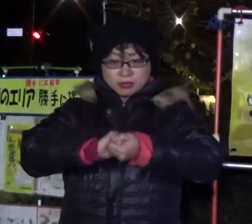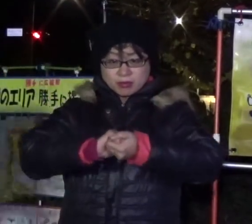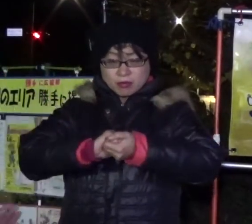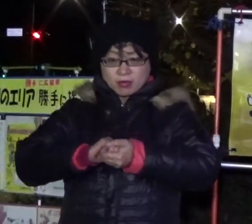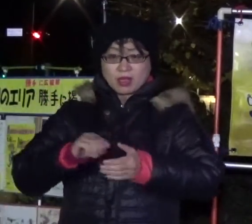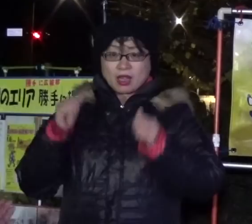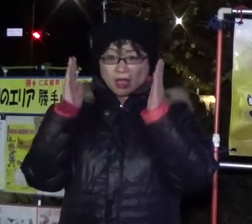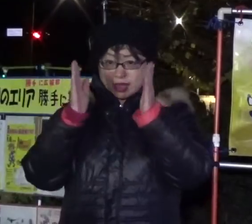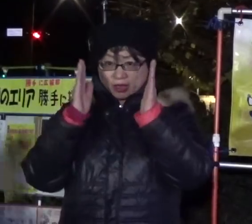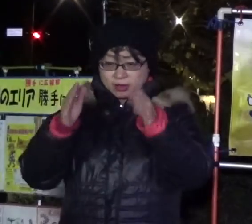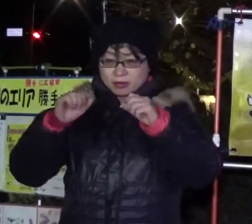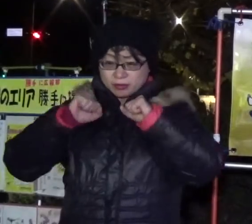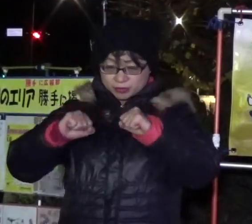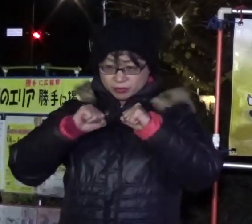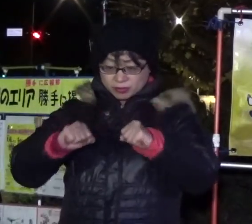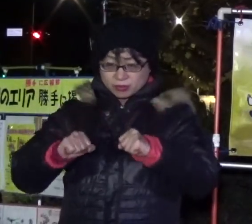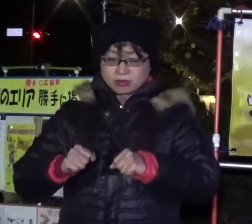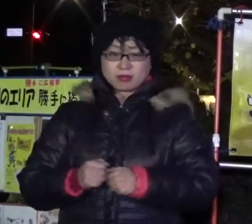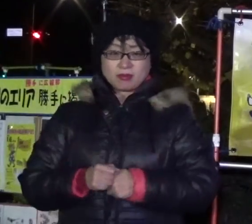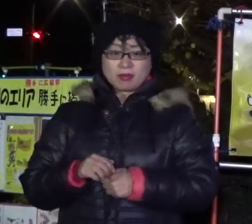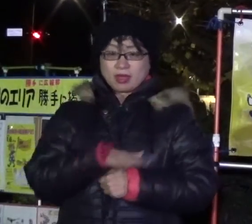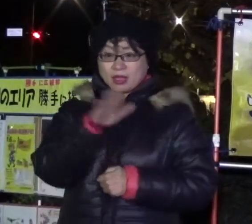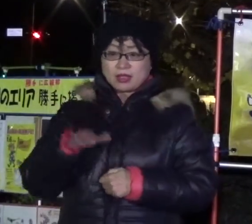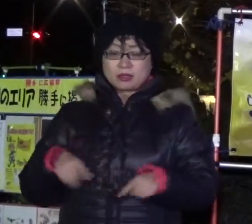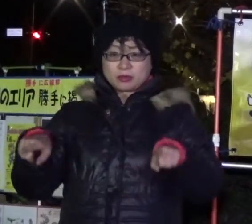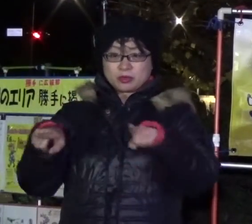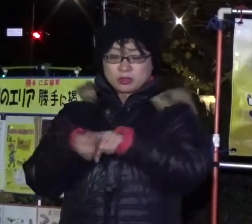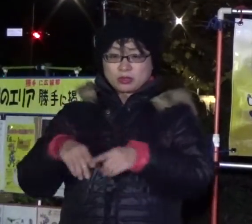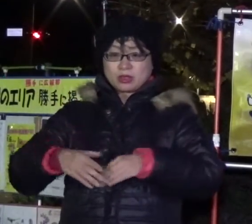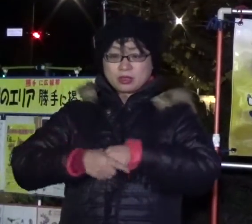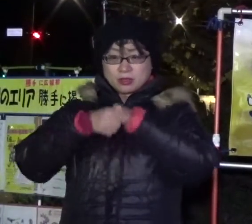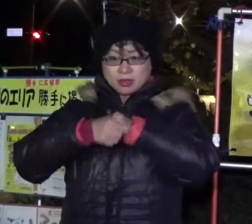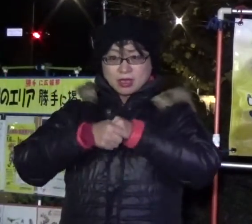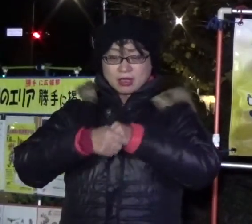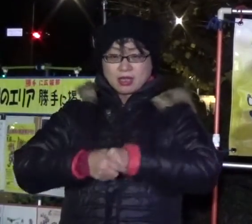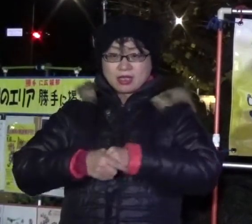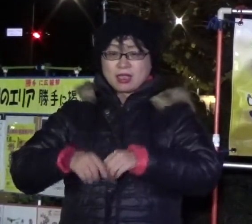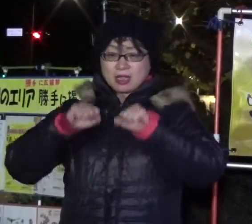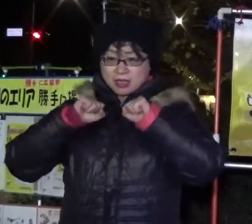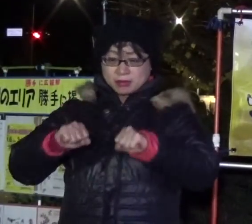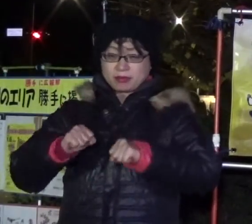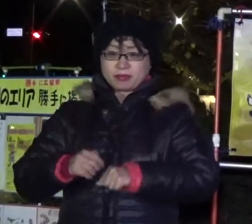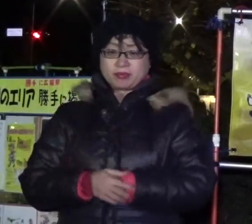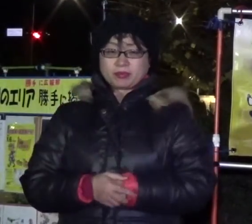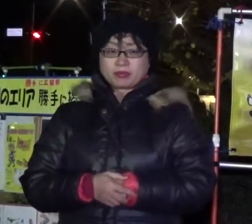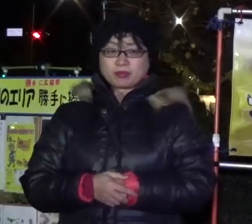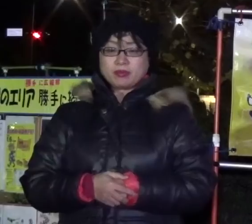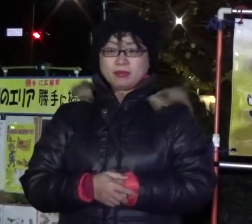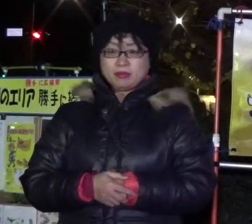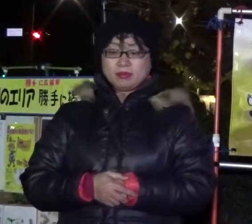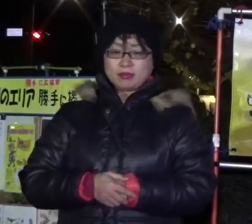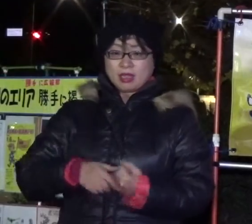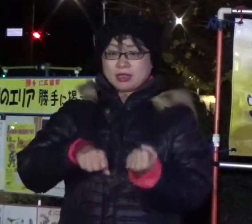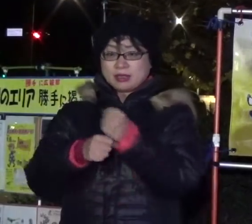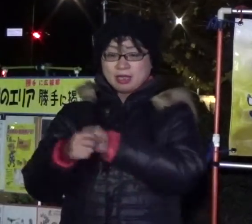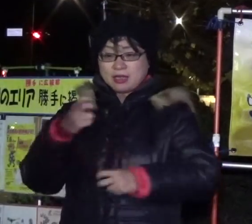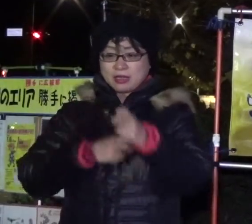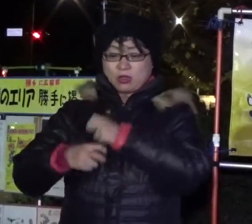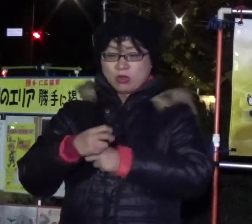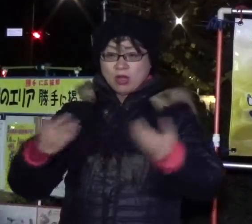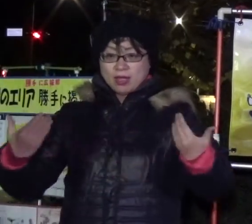か。高須も皆さんと一緒に手つないで頑張ります。じゃあコールします。再稼働反対、